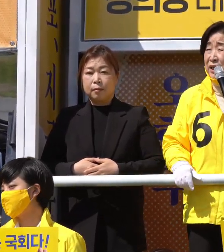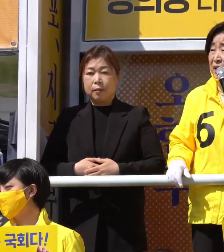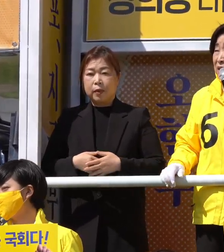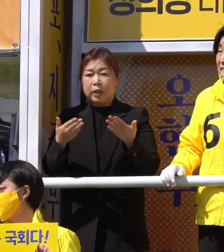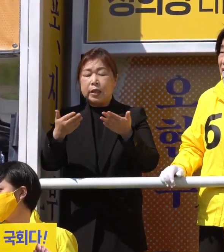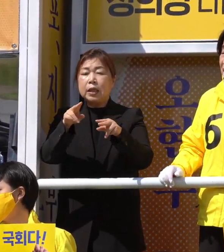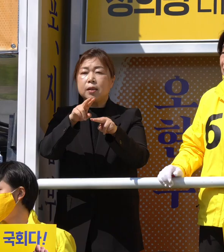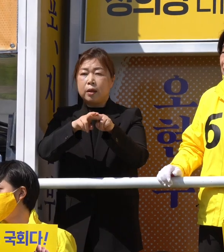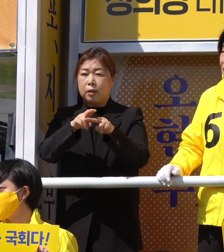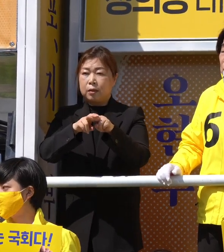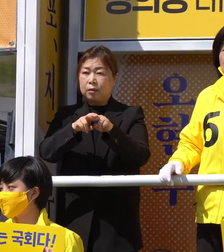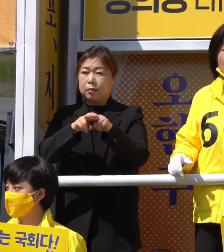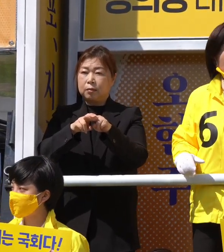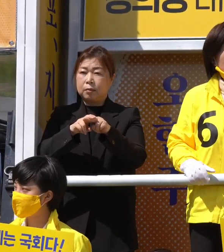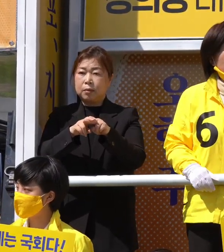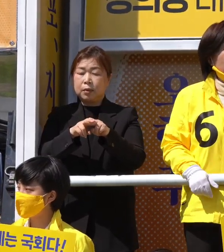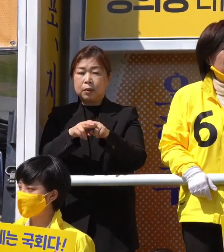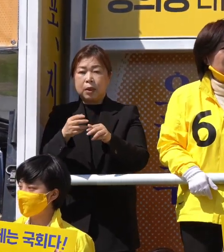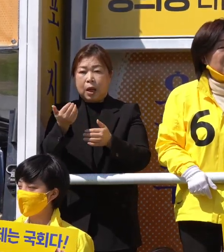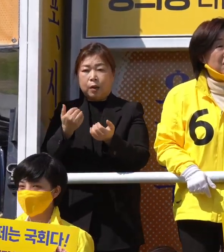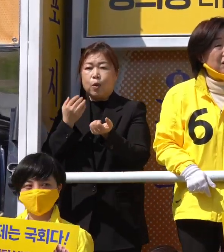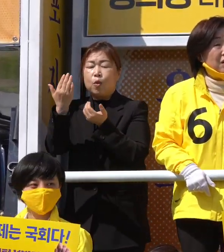일자리 없어